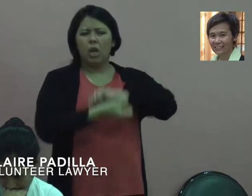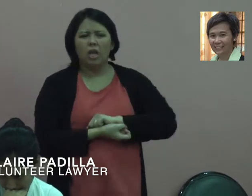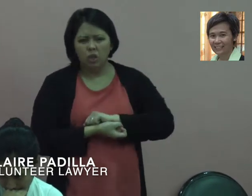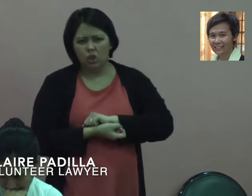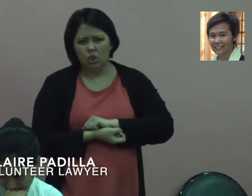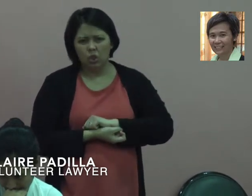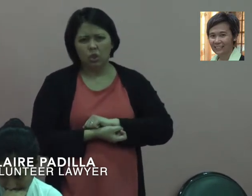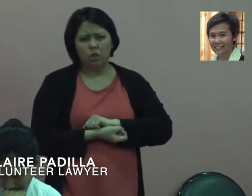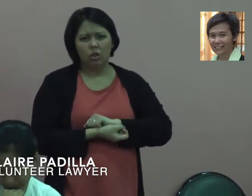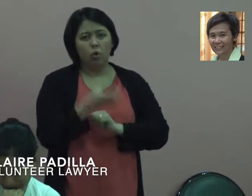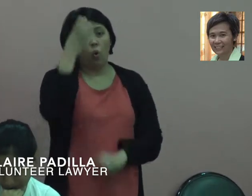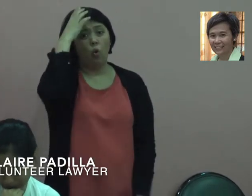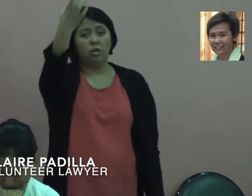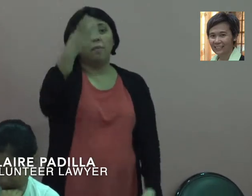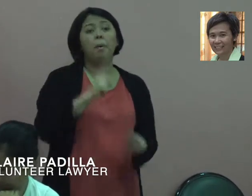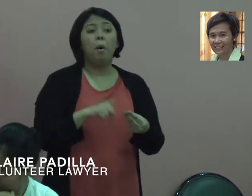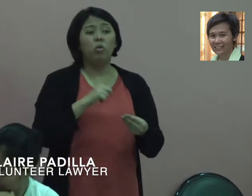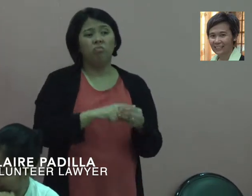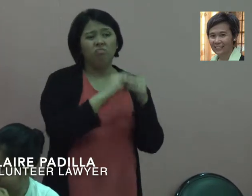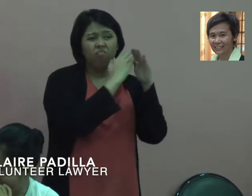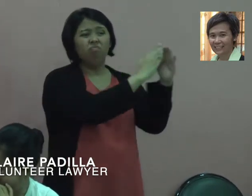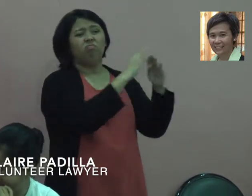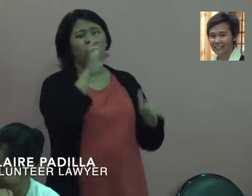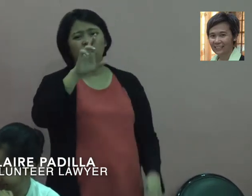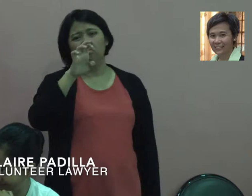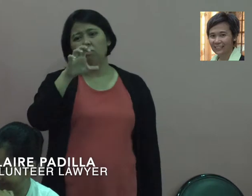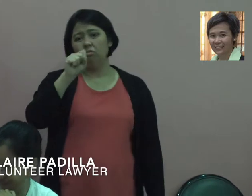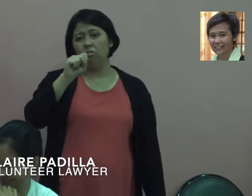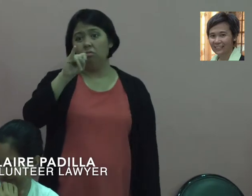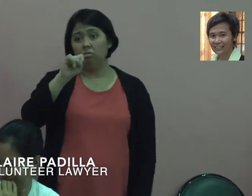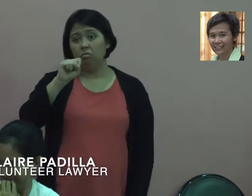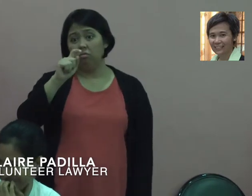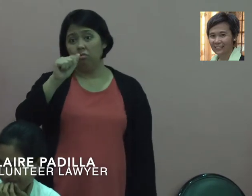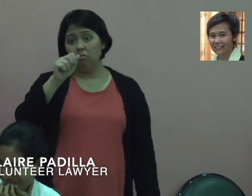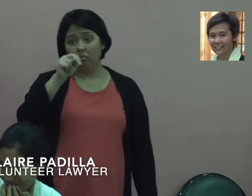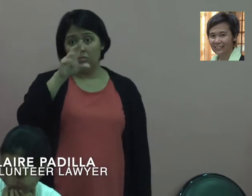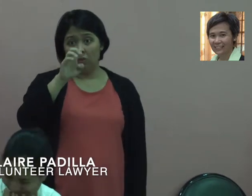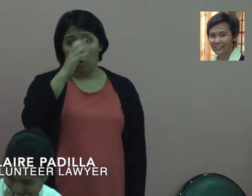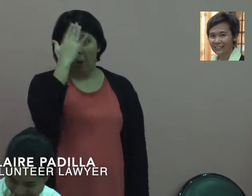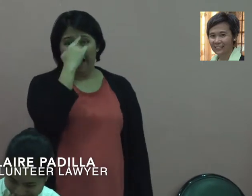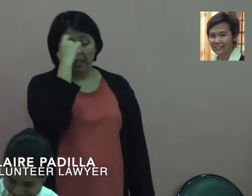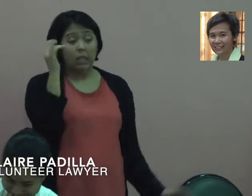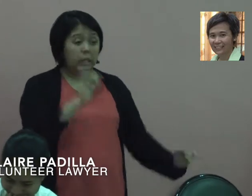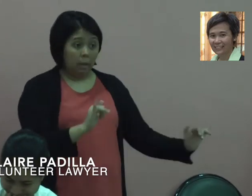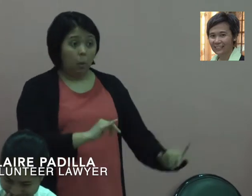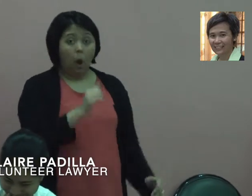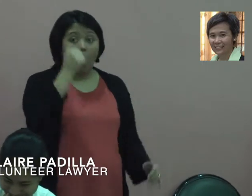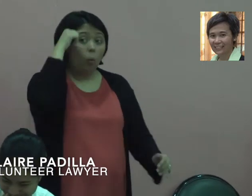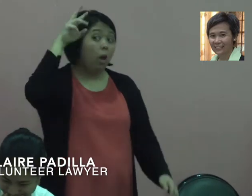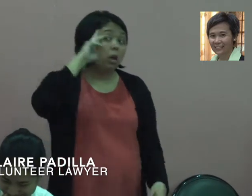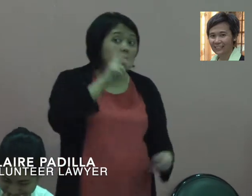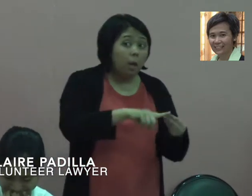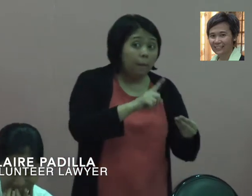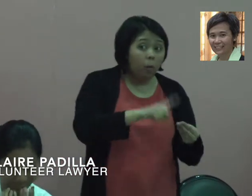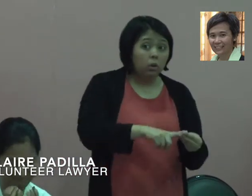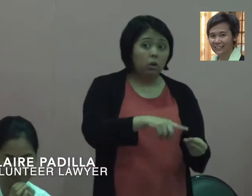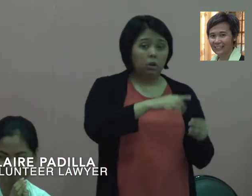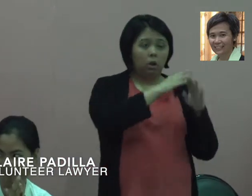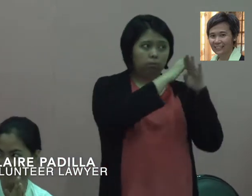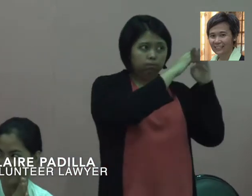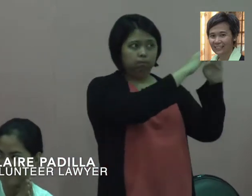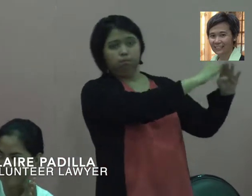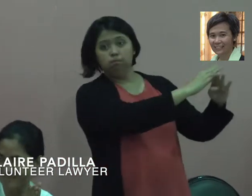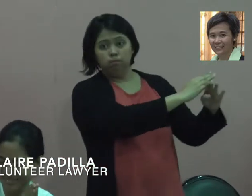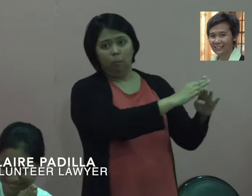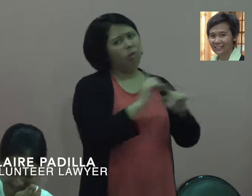ng resistance. Kasi yung mismong awareness nila ng resistance, na iba-iba nga, mas lalo